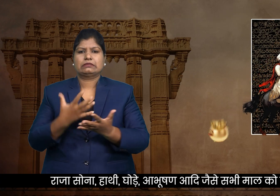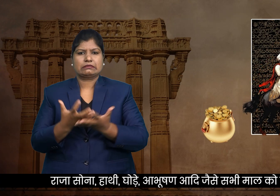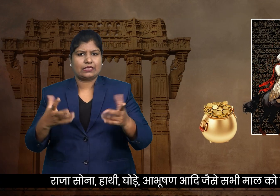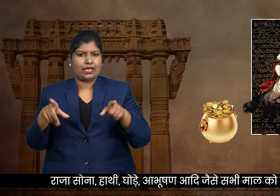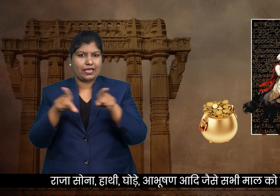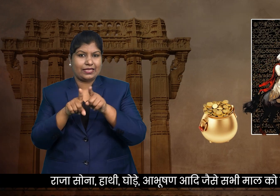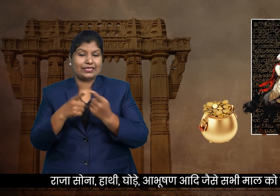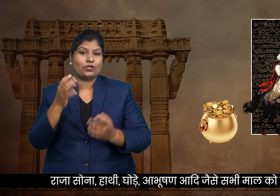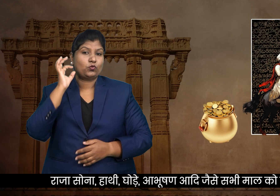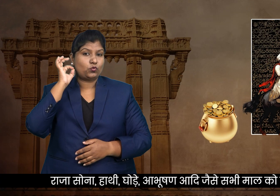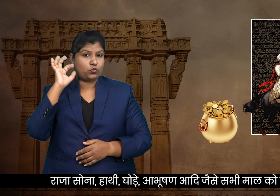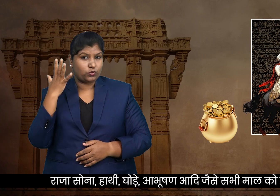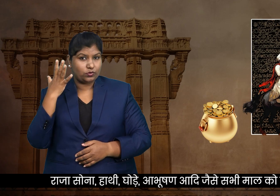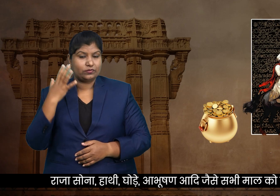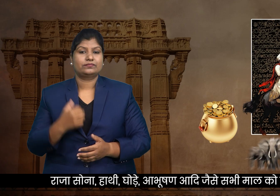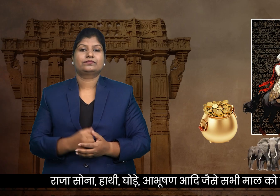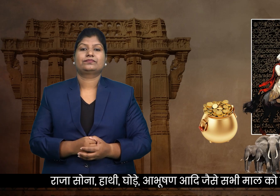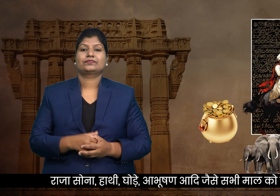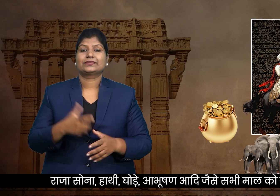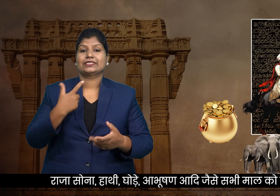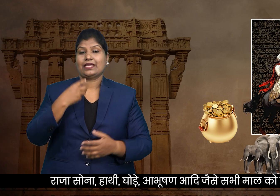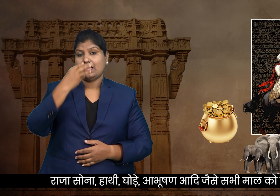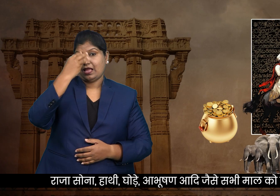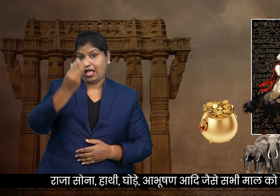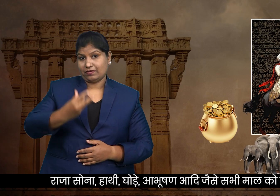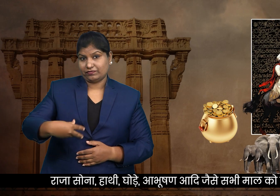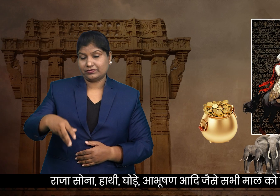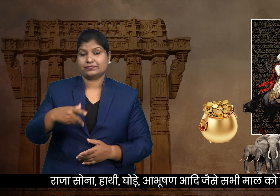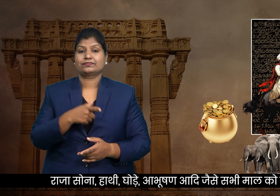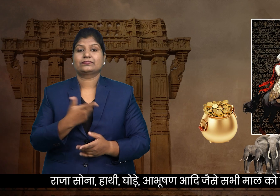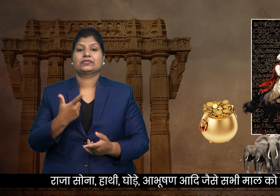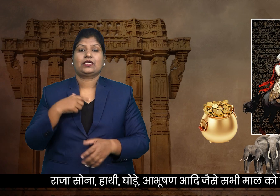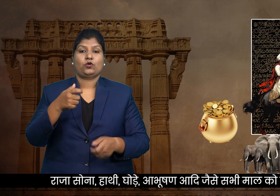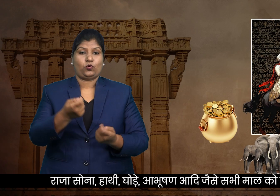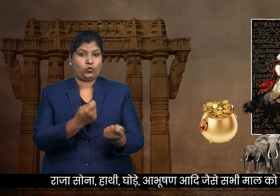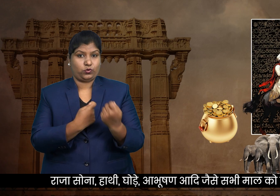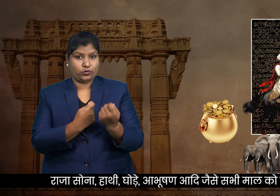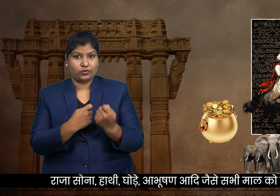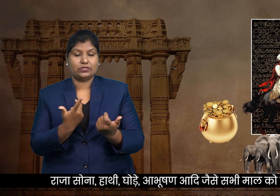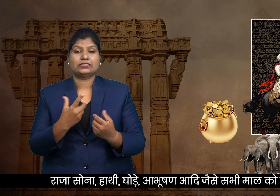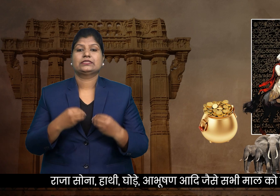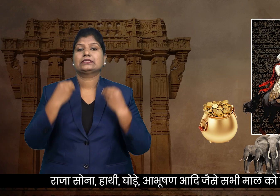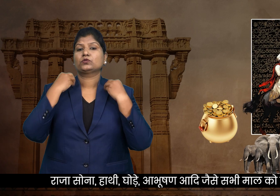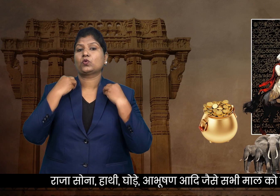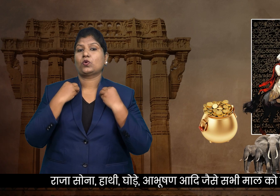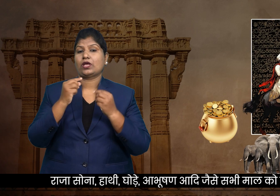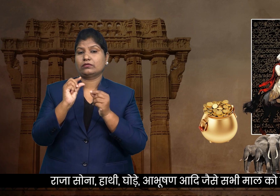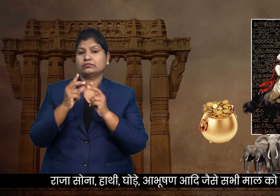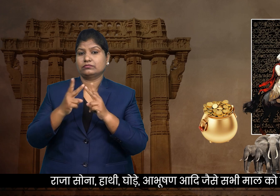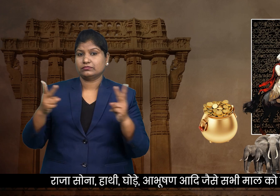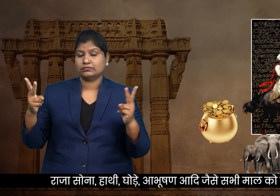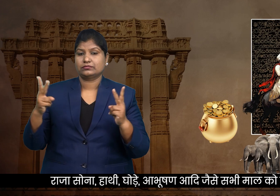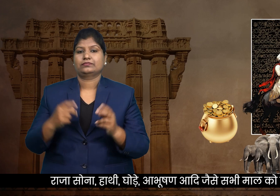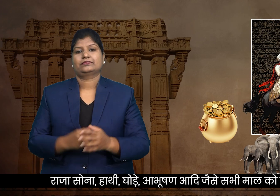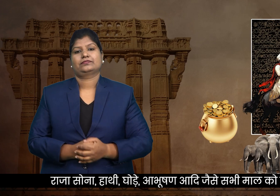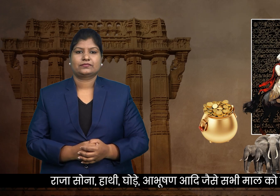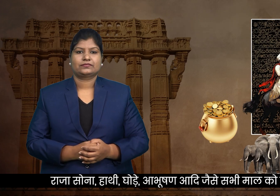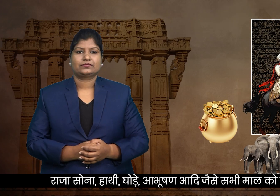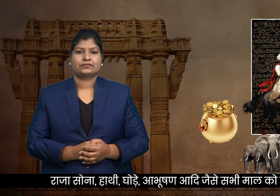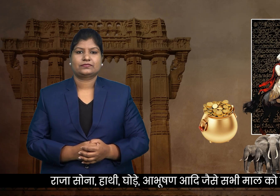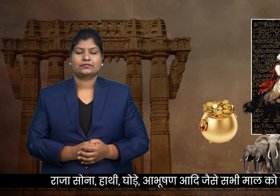राजा सोना, हाथी, घोड़े, आभूषण आदि जैसे सभी माल को जब्त कर लेते